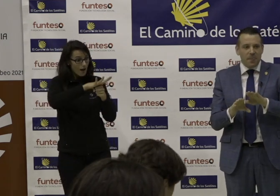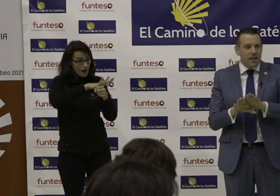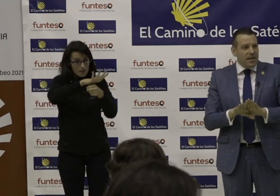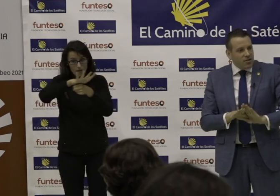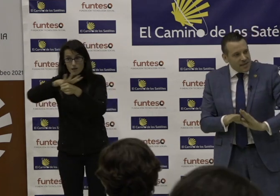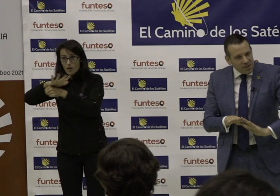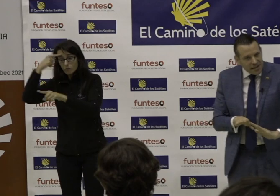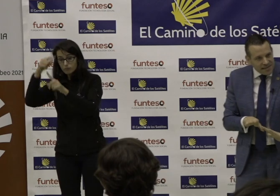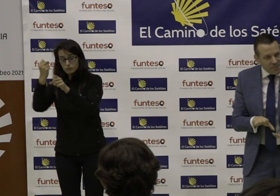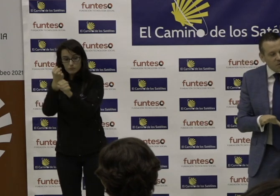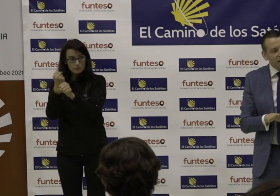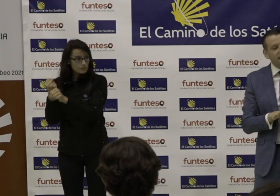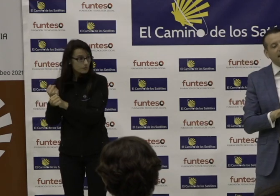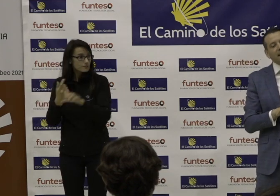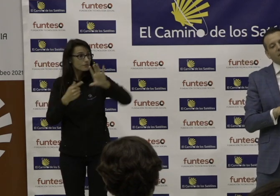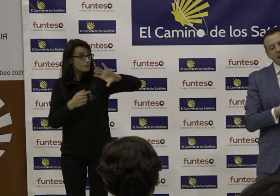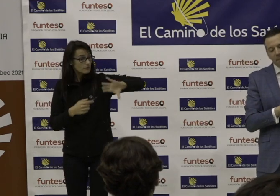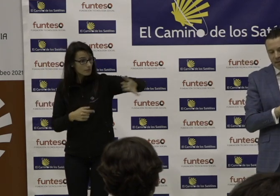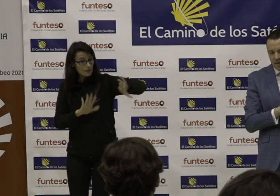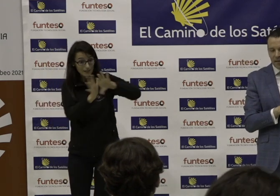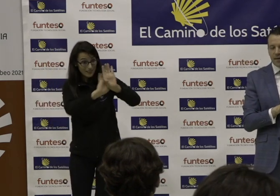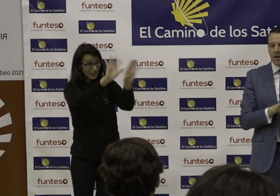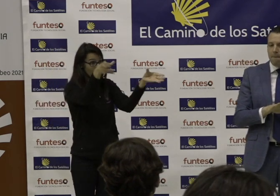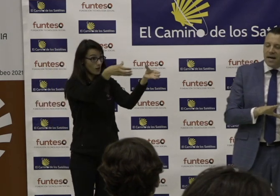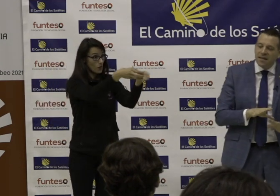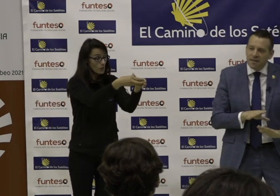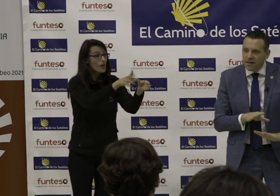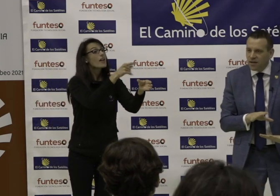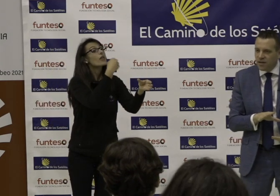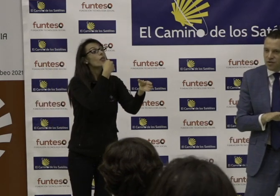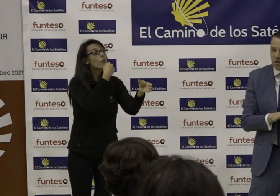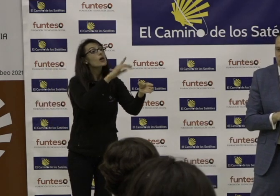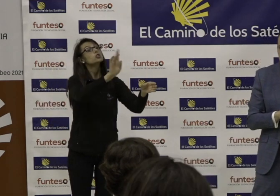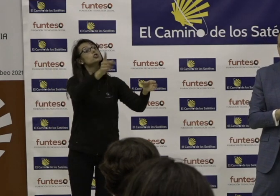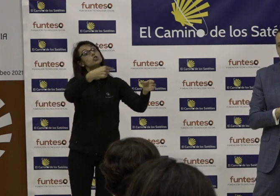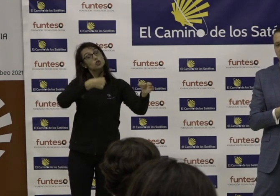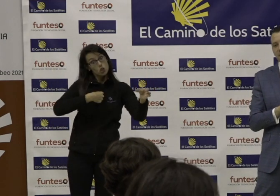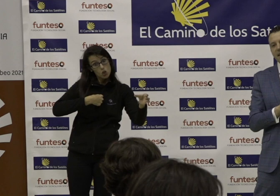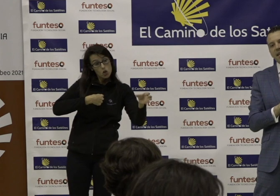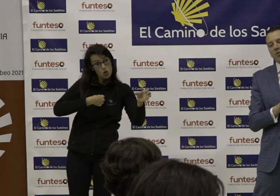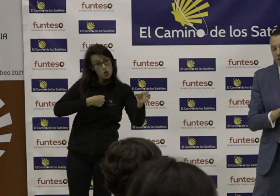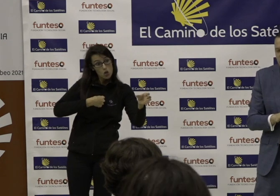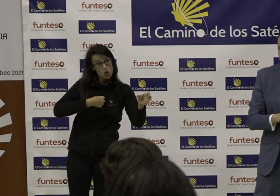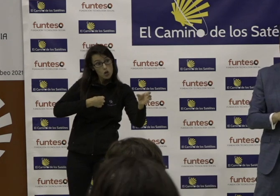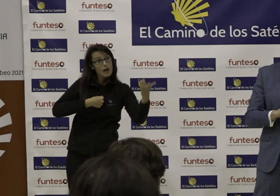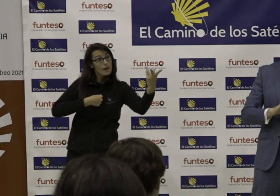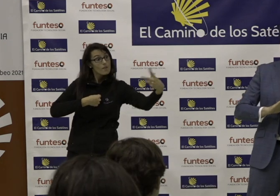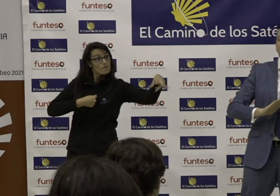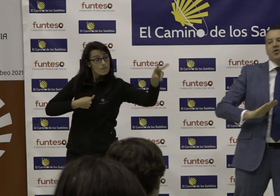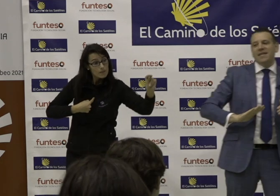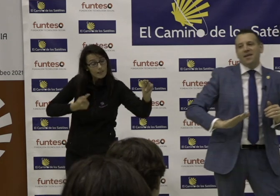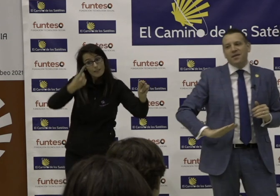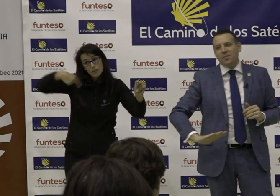ellas. Entonces, estas personas que tengo aquí a mi izquierda van a decir yo. Y cuando ellos